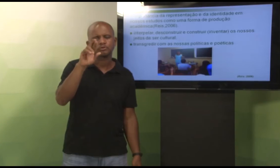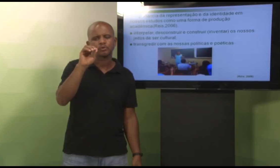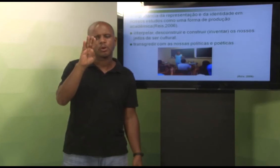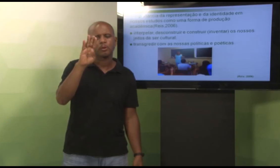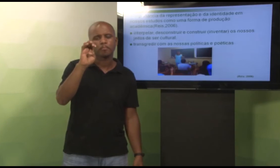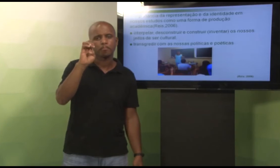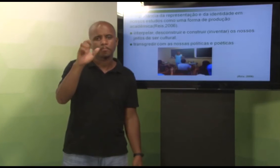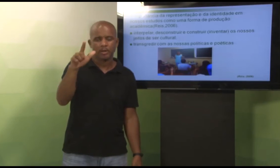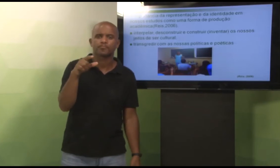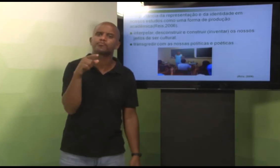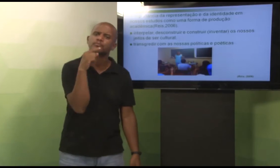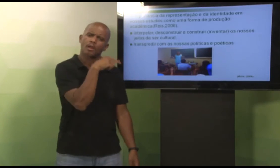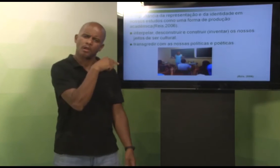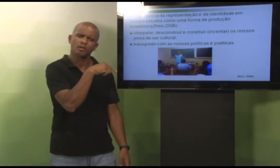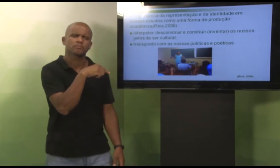Karen Strobel.